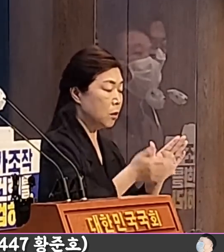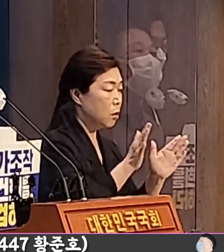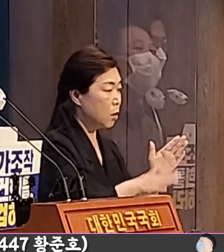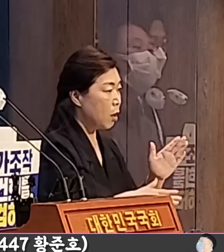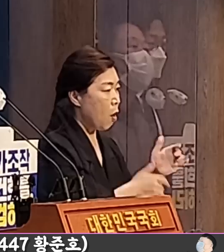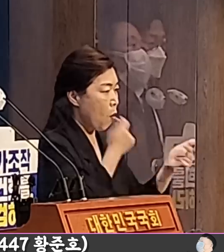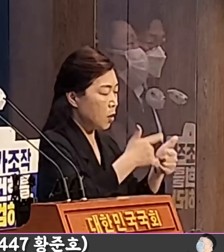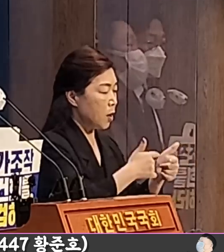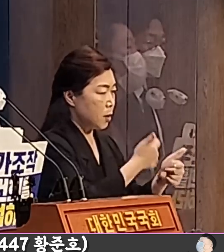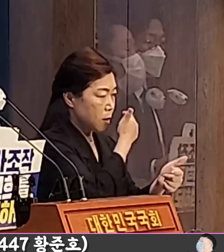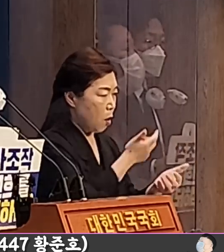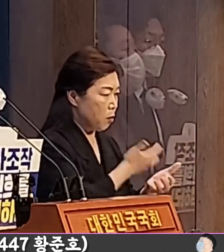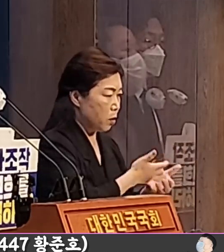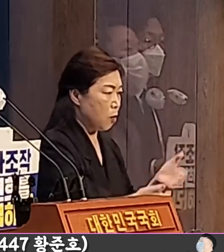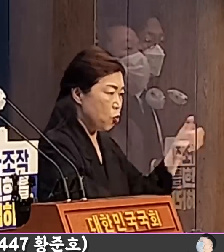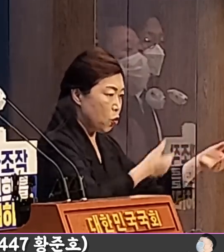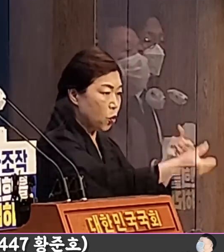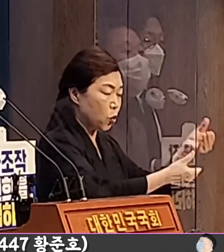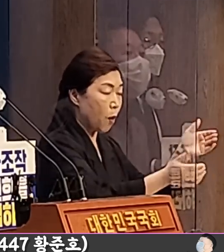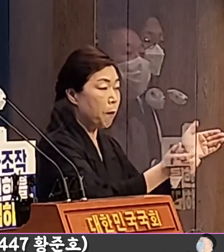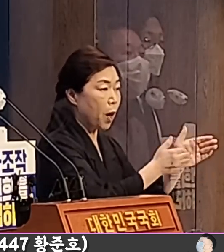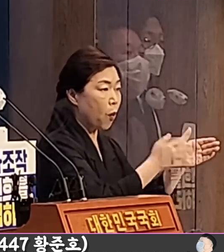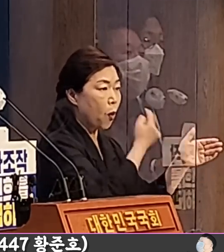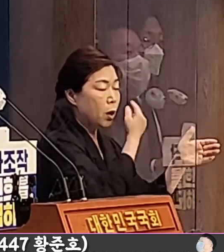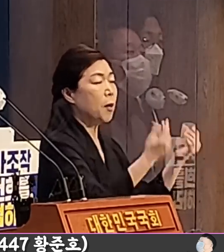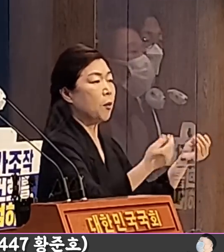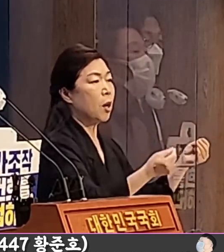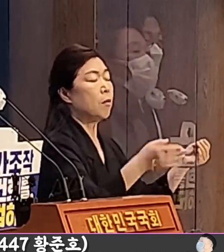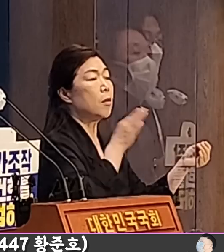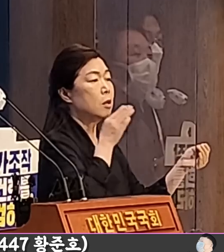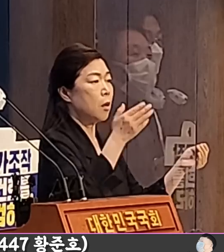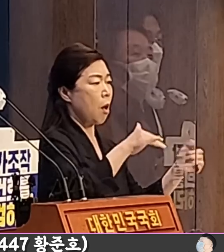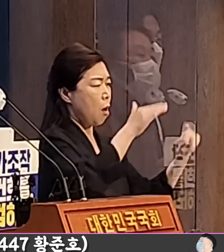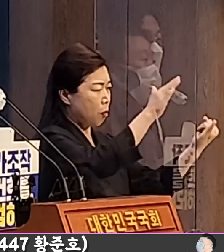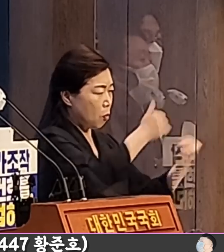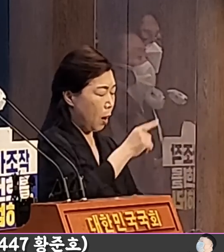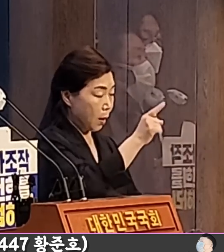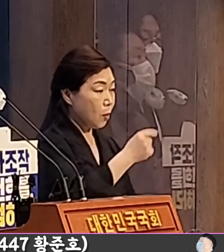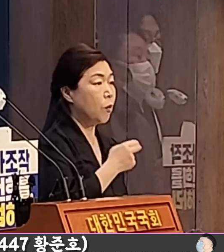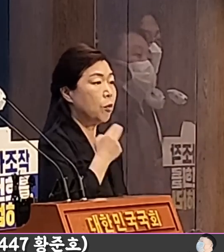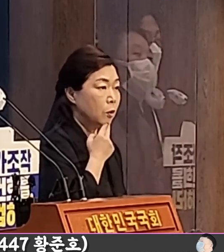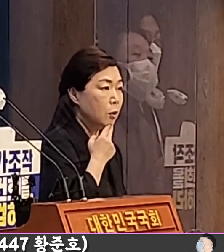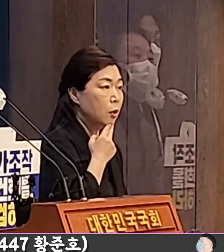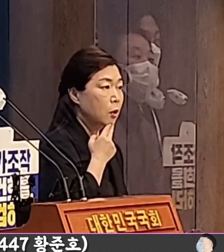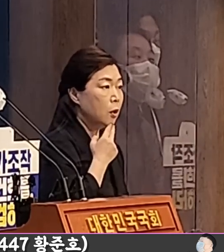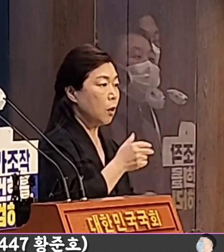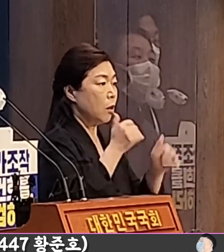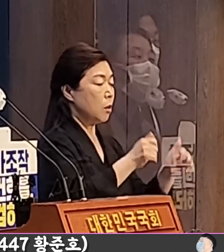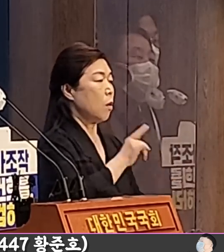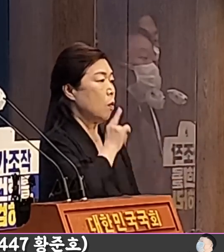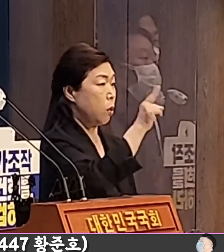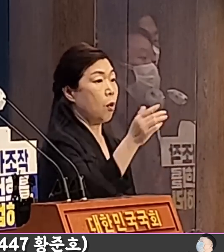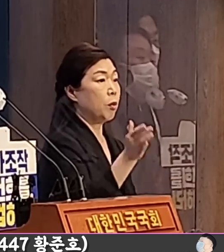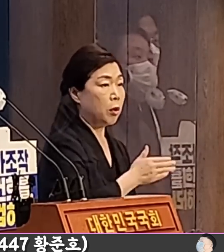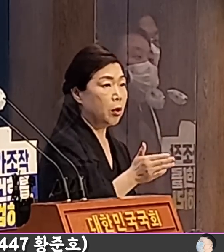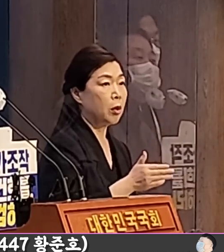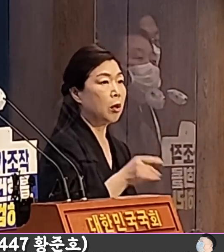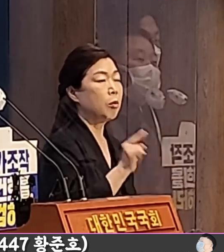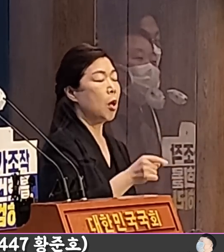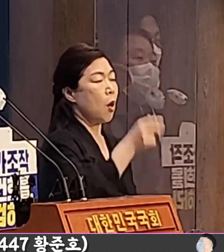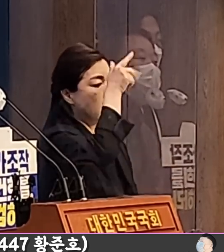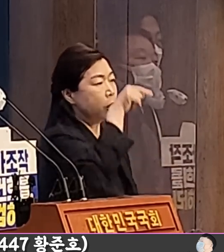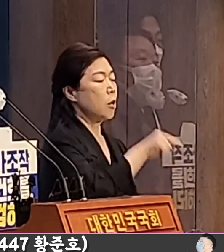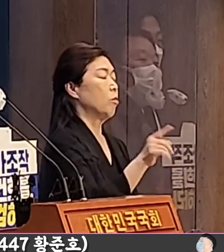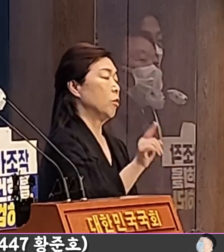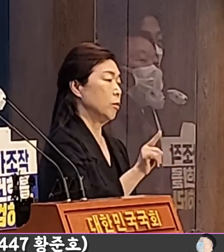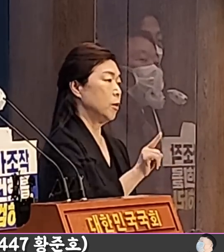정도 확실한 교육사기, 경력사기가 확인됐는데 소환도 안 하고 기소견으로 손치도 안 하고 있는 경찰은 또